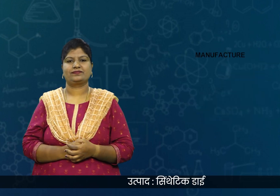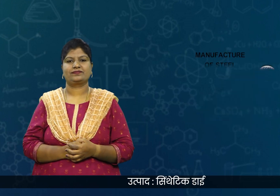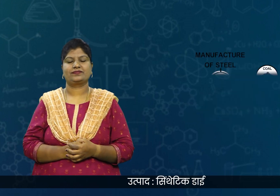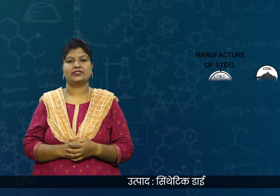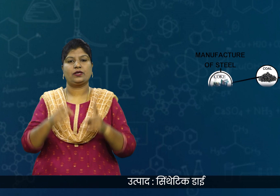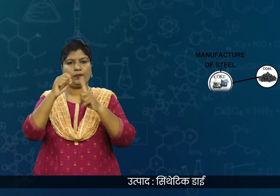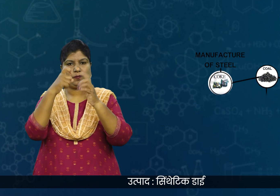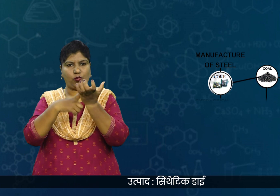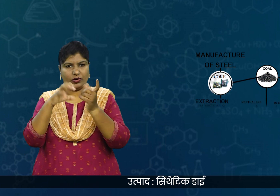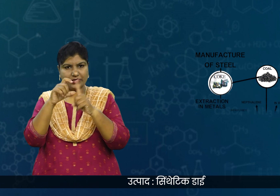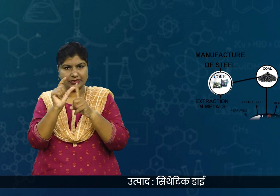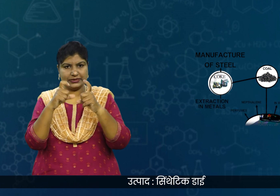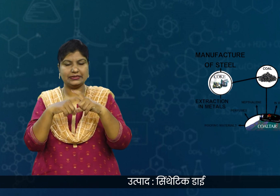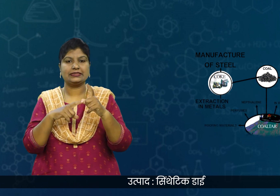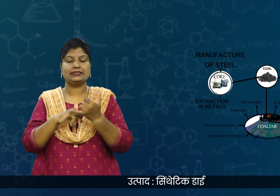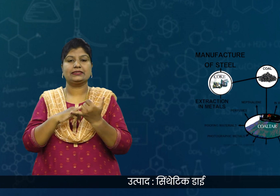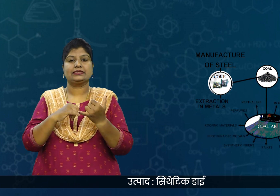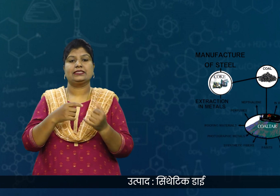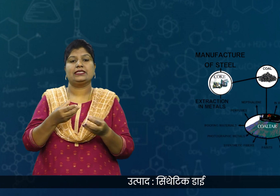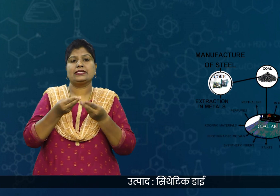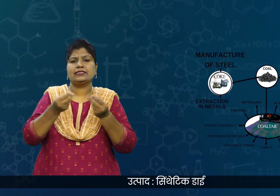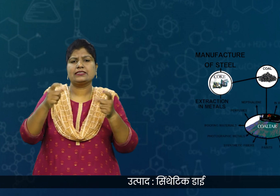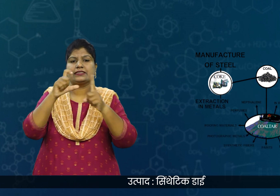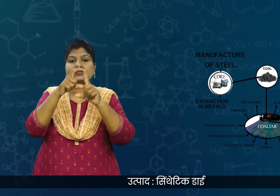जिसमें सिंथेटिक डाई,